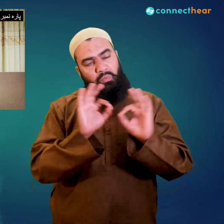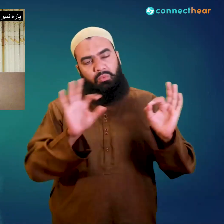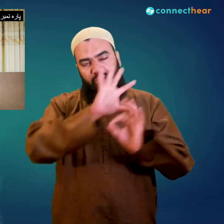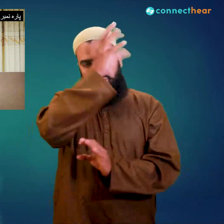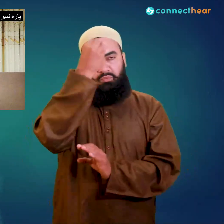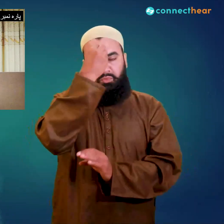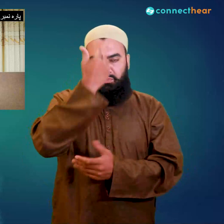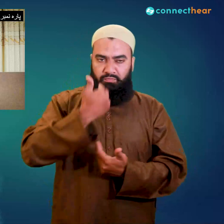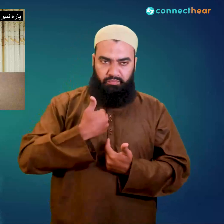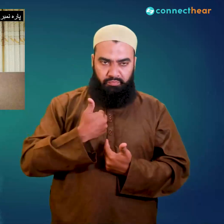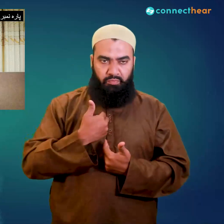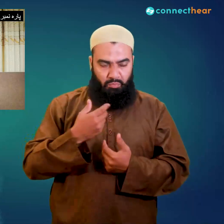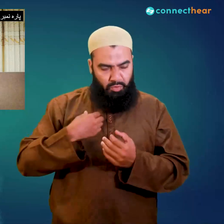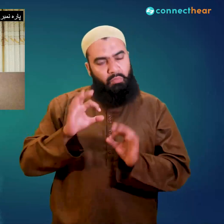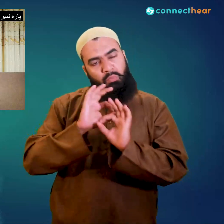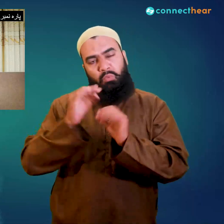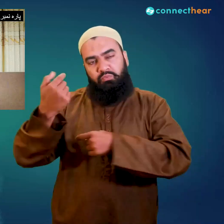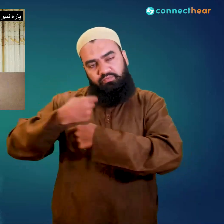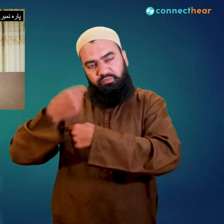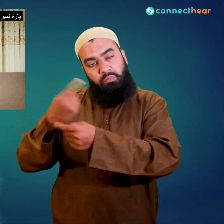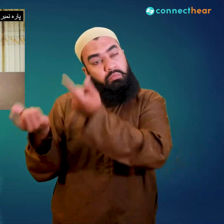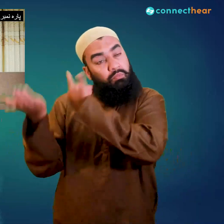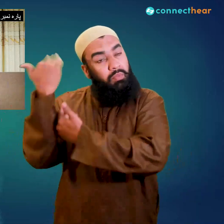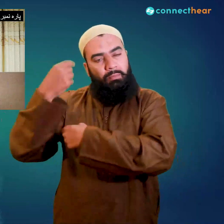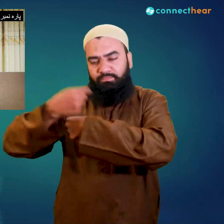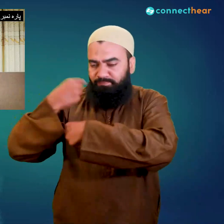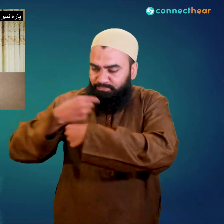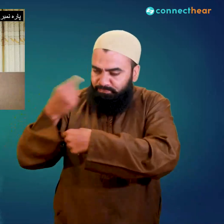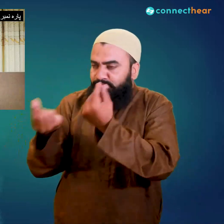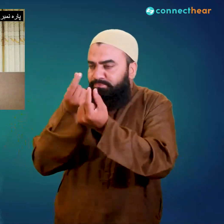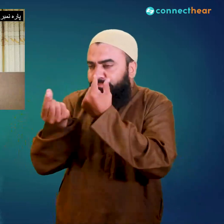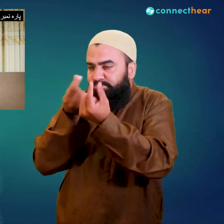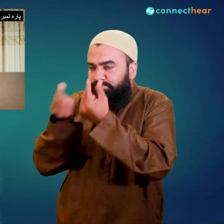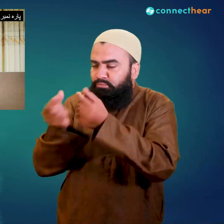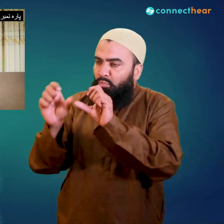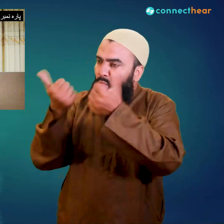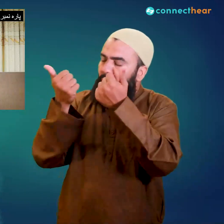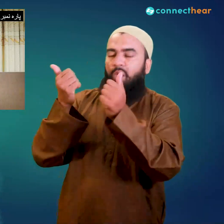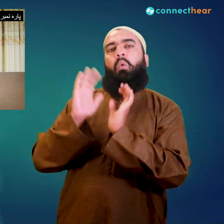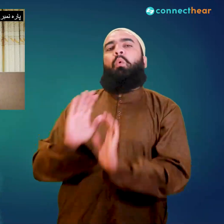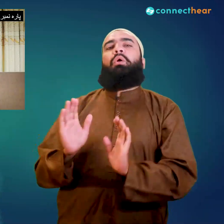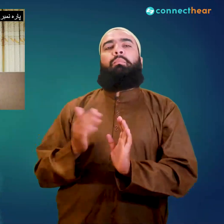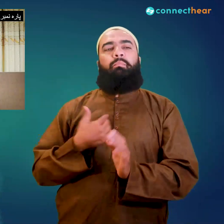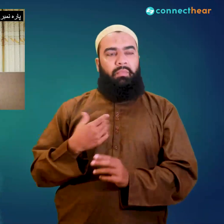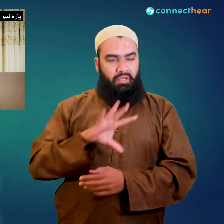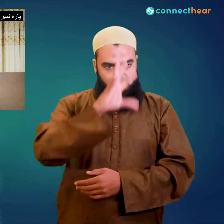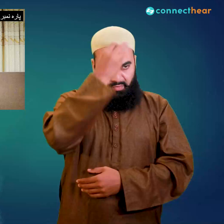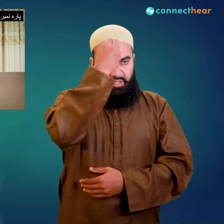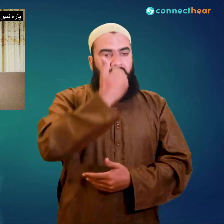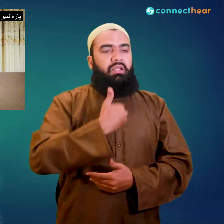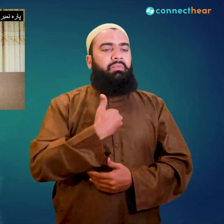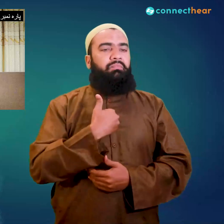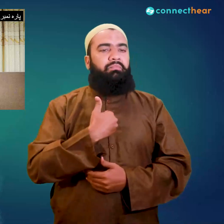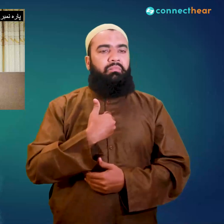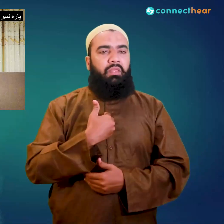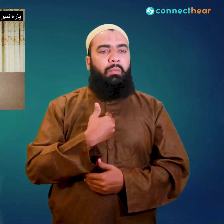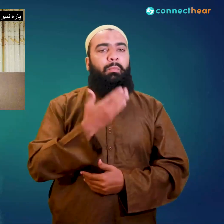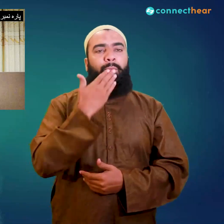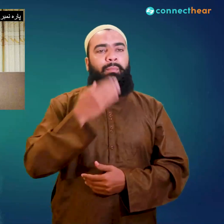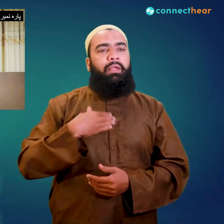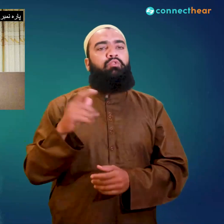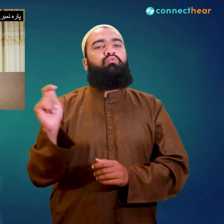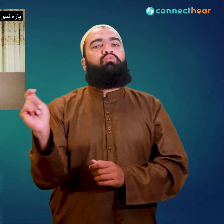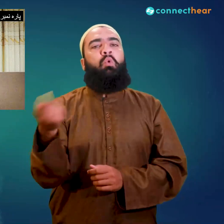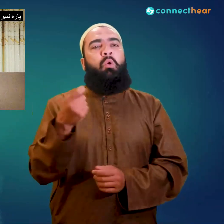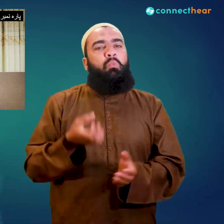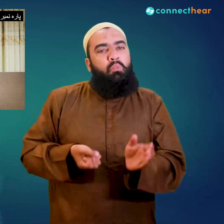کا علم جانتا ہوں اور میں حفیظ بھی ہوں، یعنی میں امانت دار ہوں، خیانت نہیں کروں